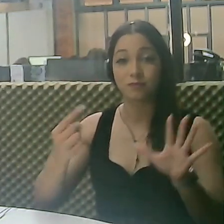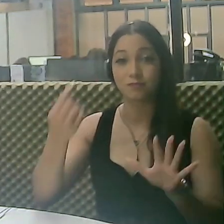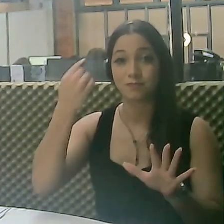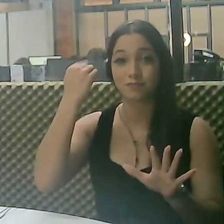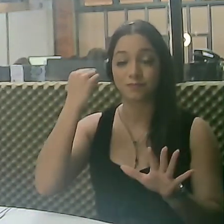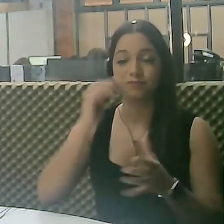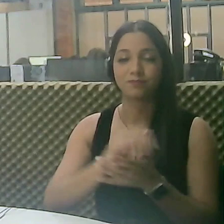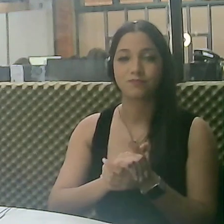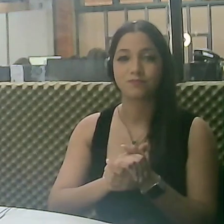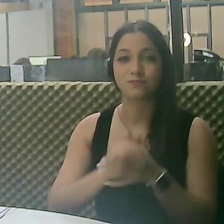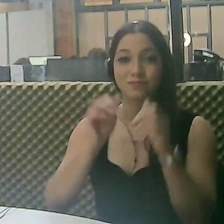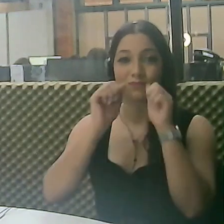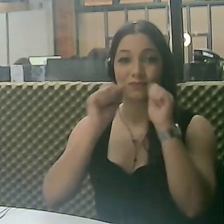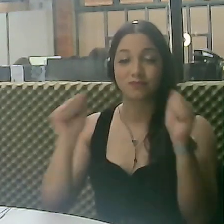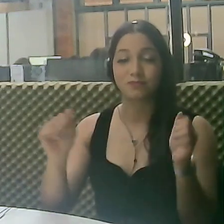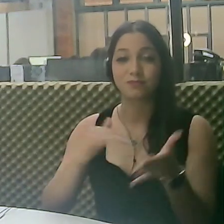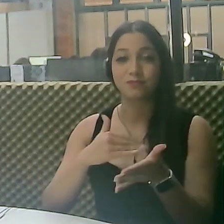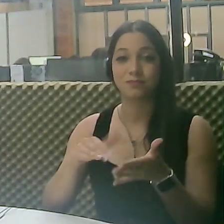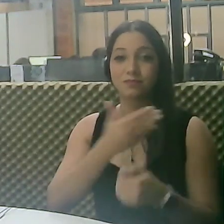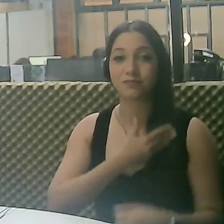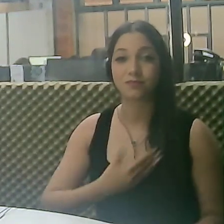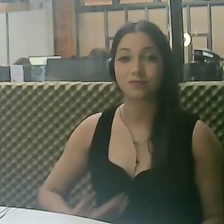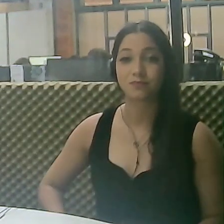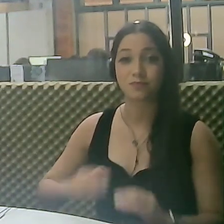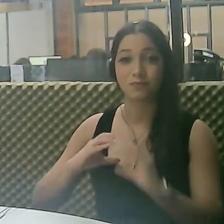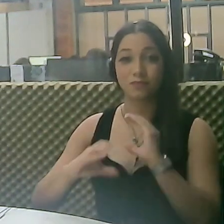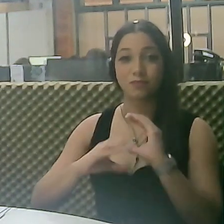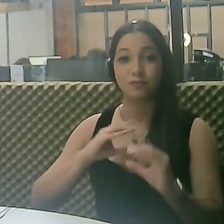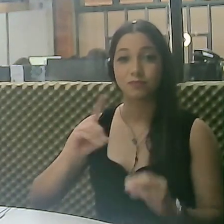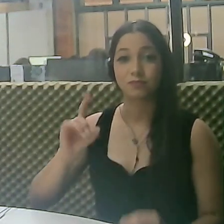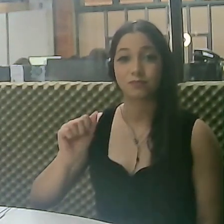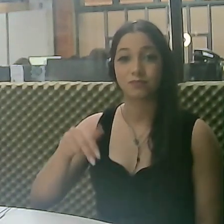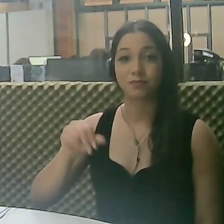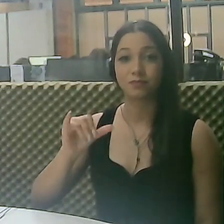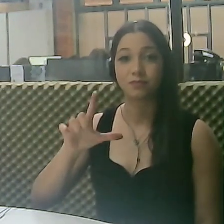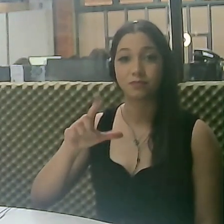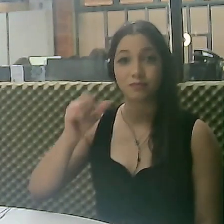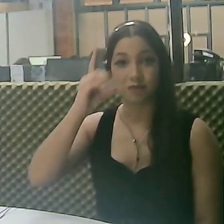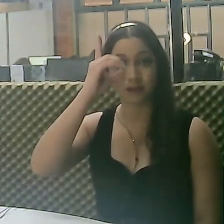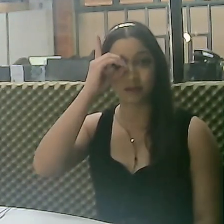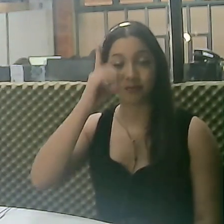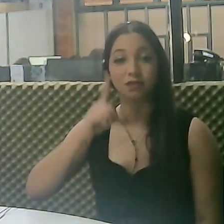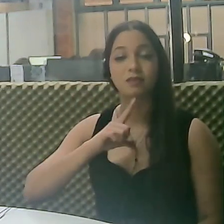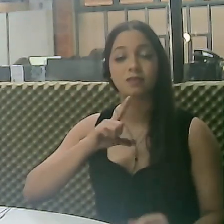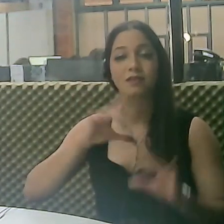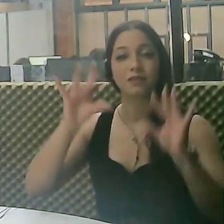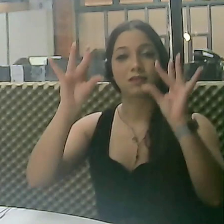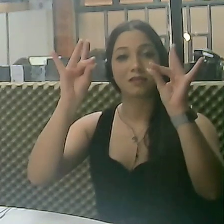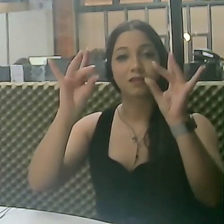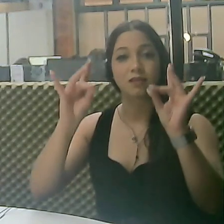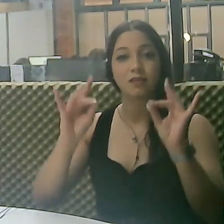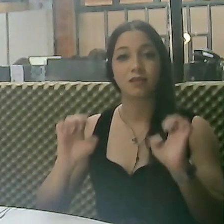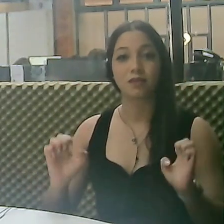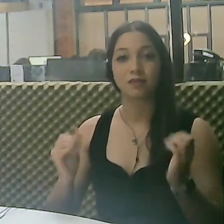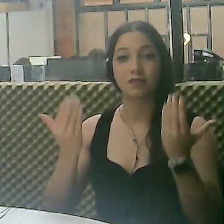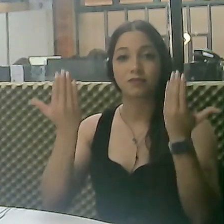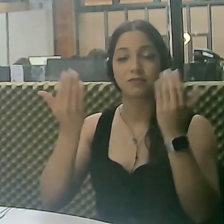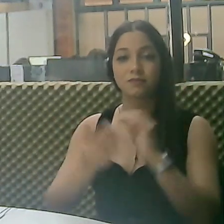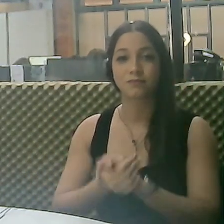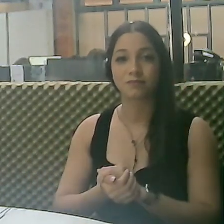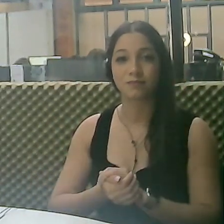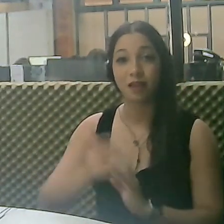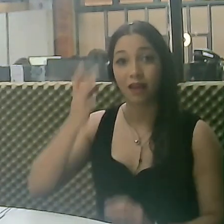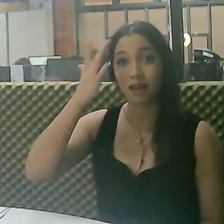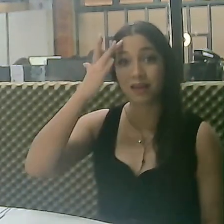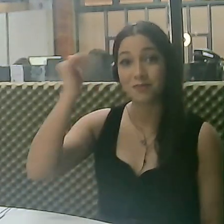A assessora de imprensa da Secretaria de Governo e Comunicação, Daniela Aires, traz mais detalhes sobre o evento. Amanhã